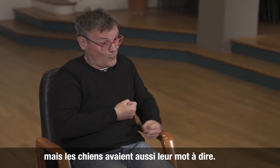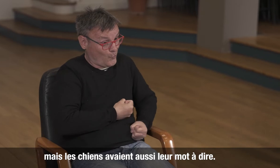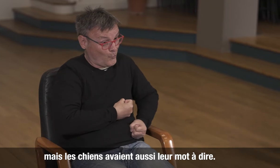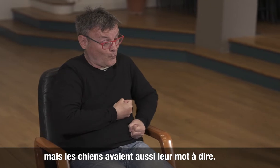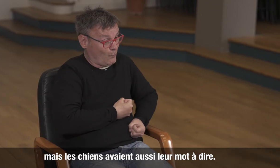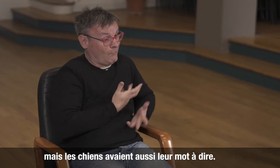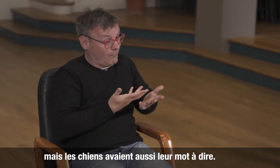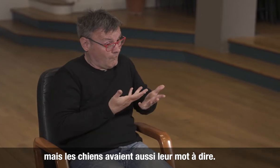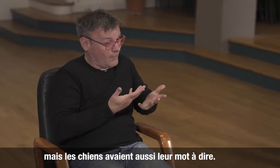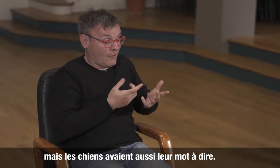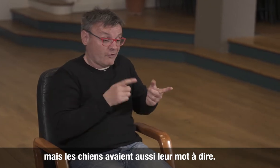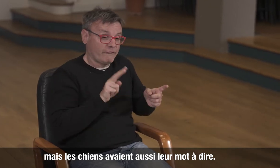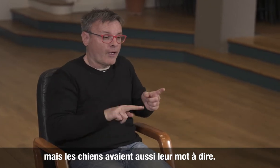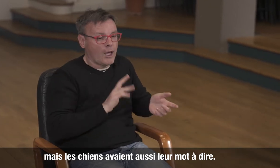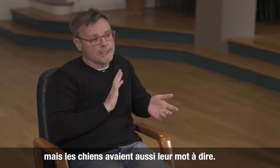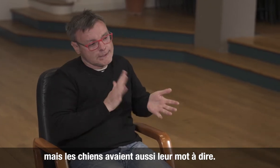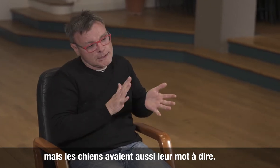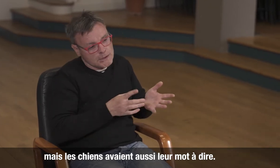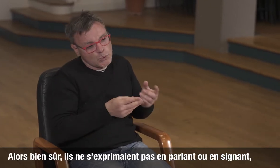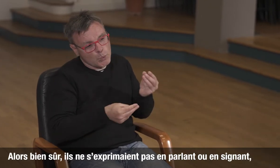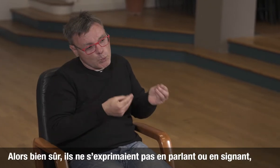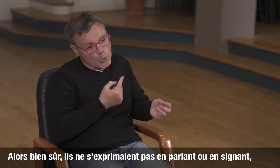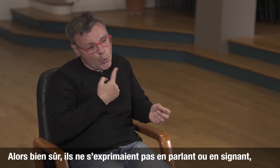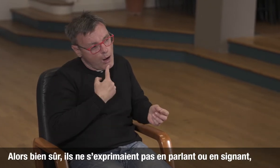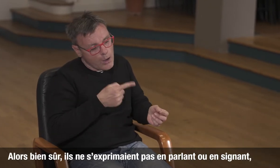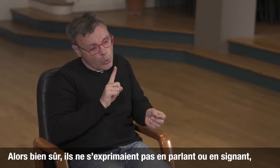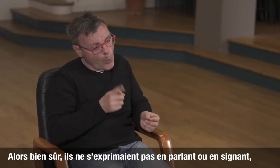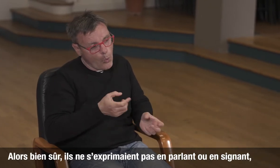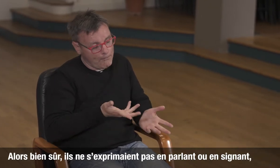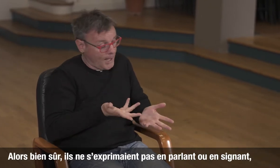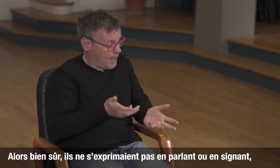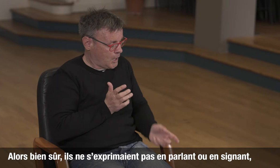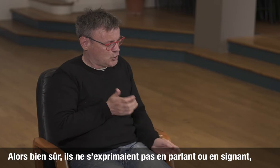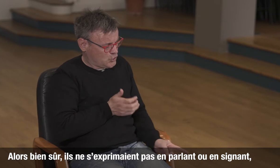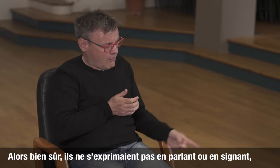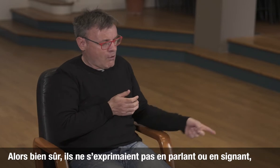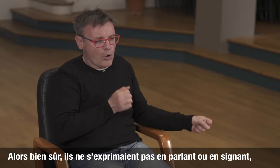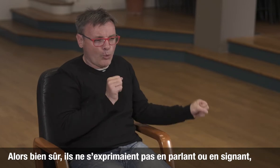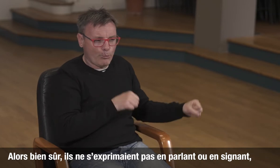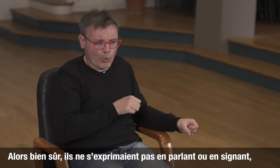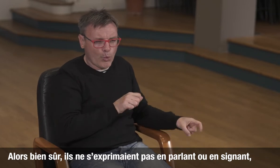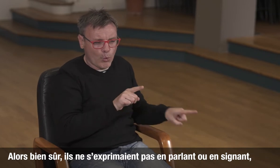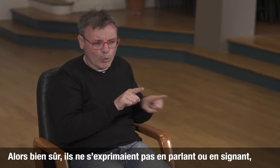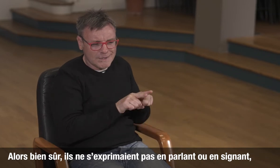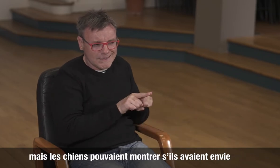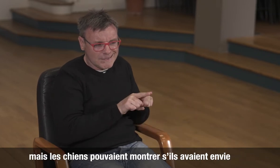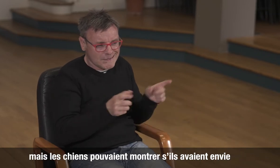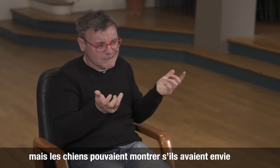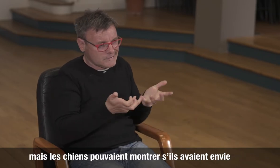avaient aussi leur mot à dire. Alors, bien sûr, ils ne'exprimaient pas en parlant ou en signant. Mais